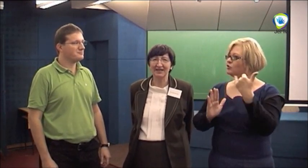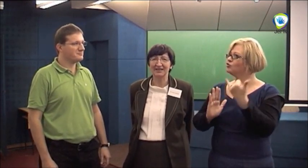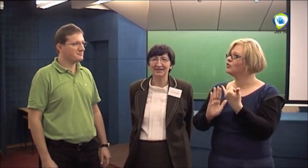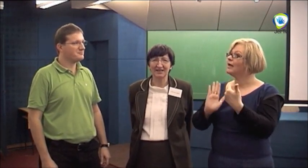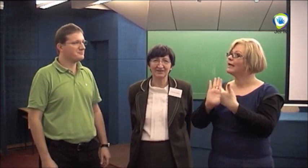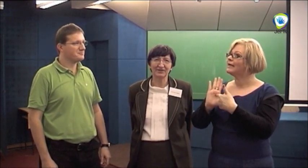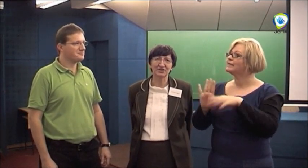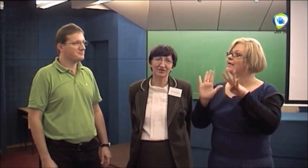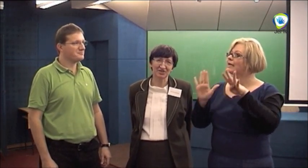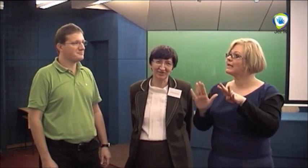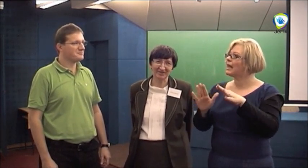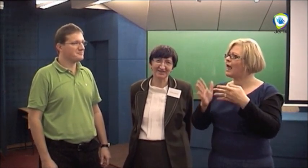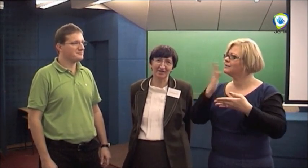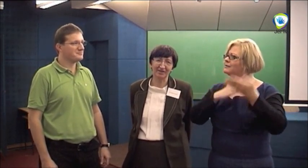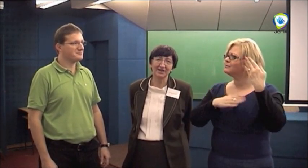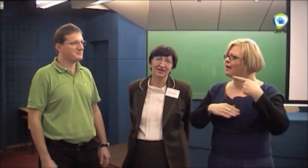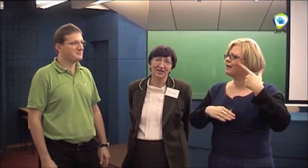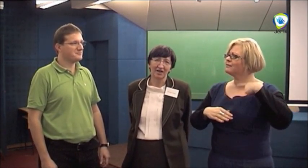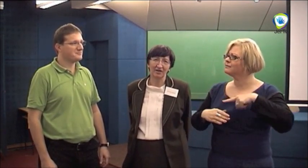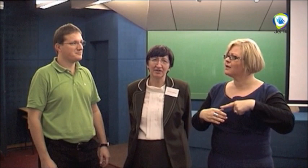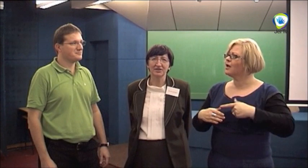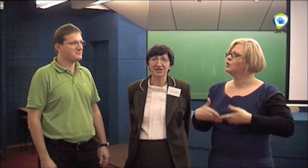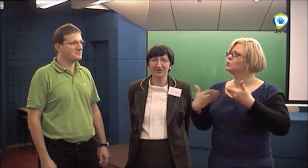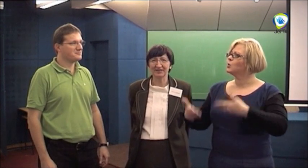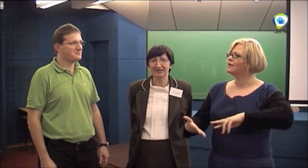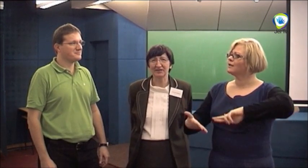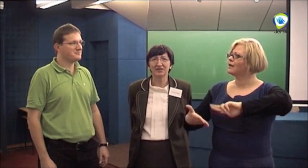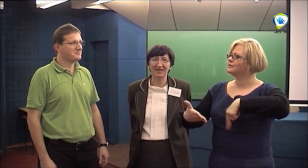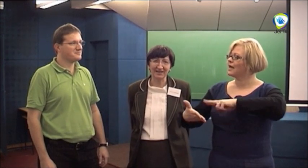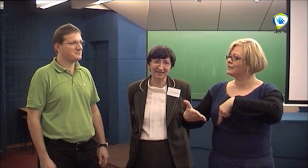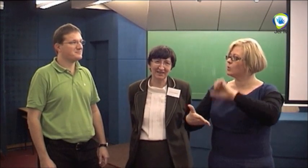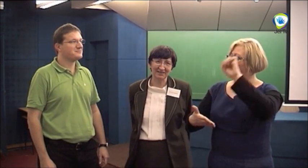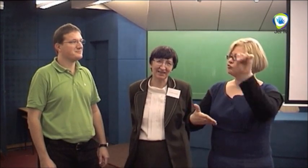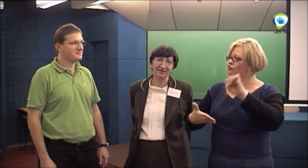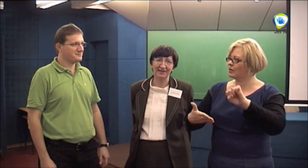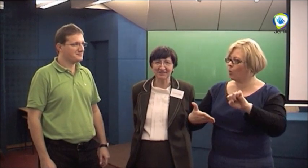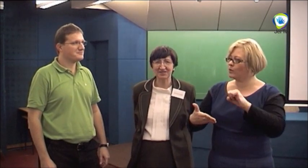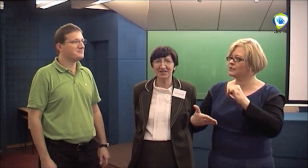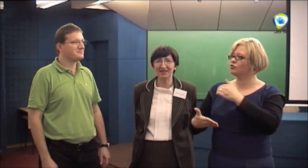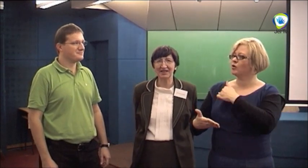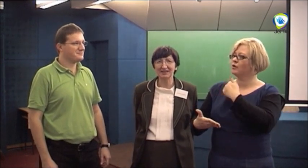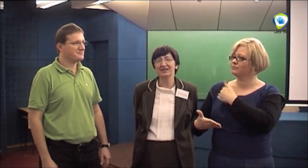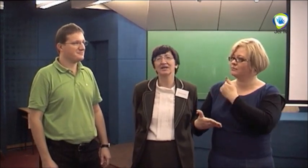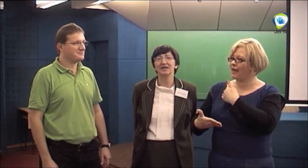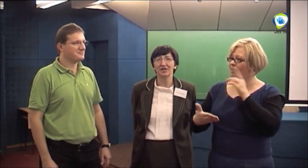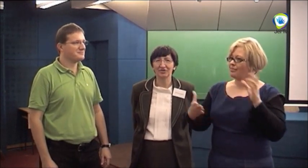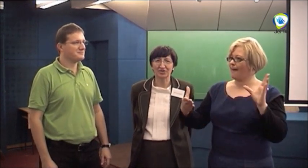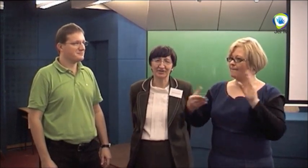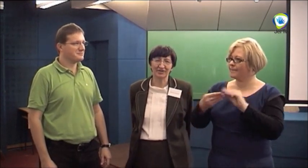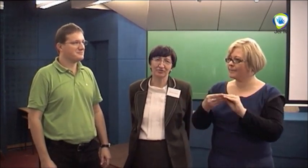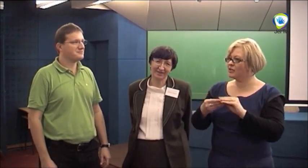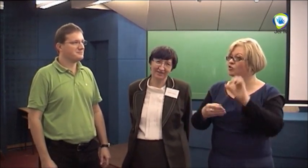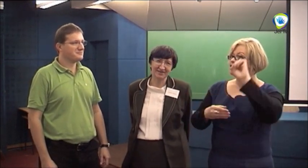egy szerződésünk a Sinosszal. A Sinosz segíti ezeket a képzéseinket, javasolta új